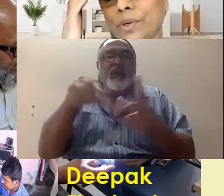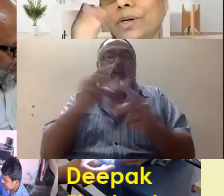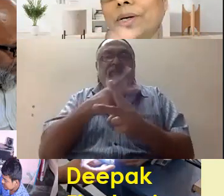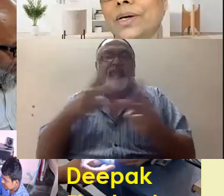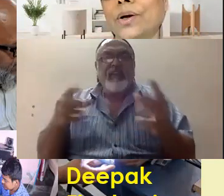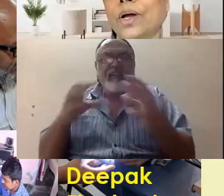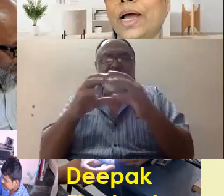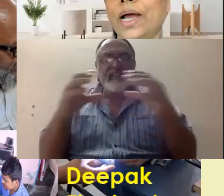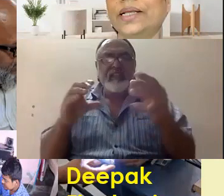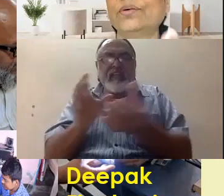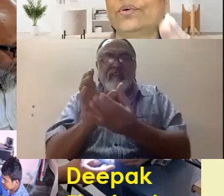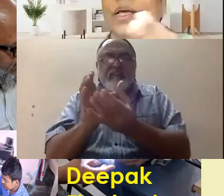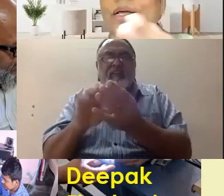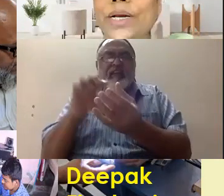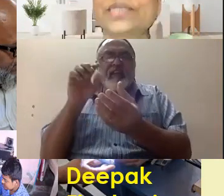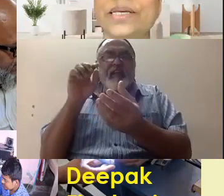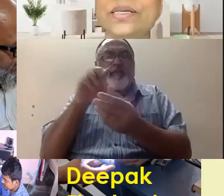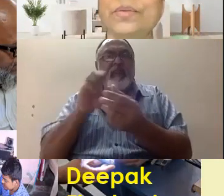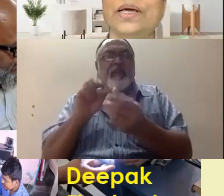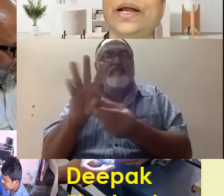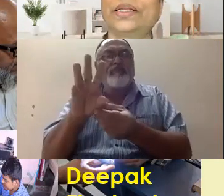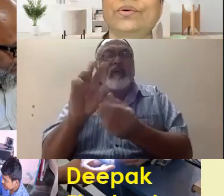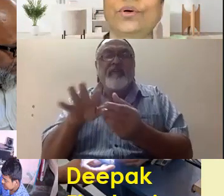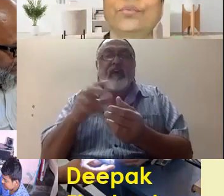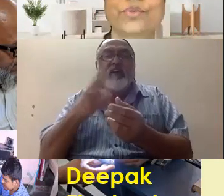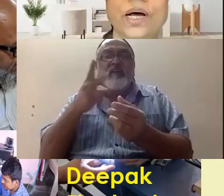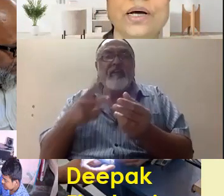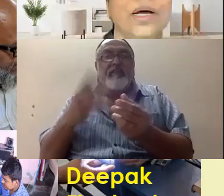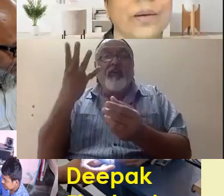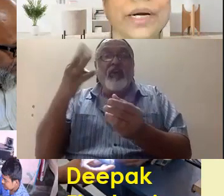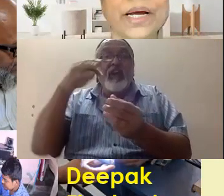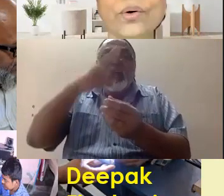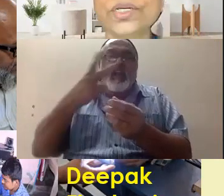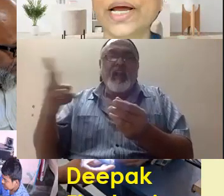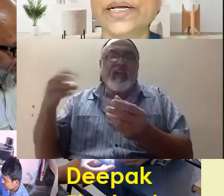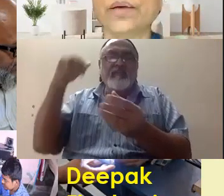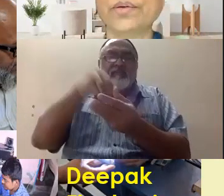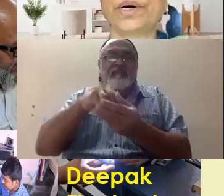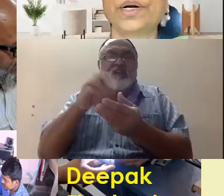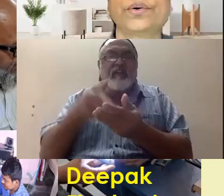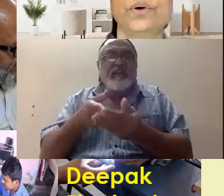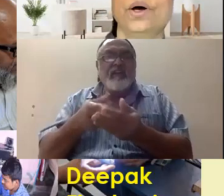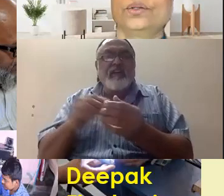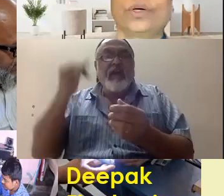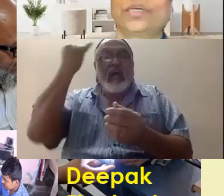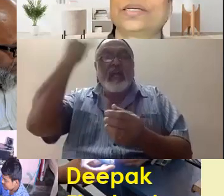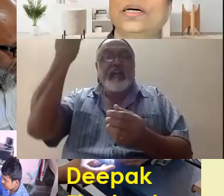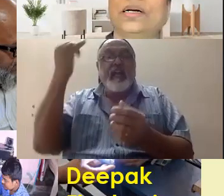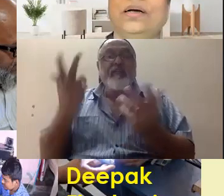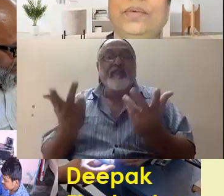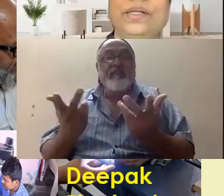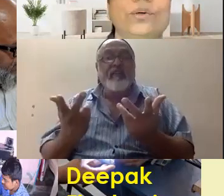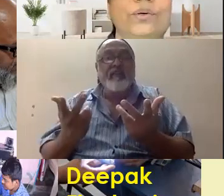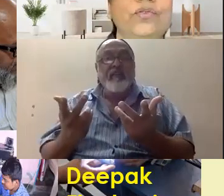इफ आई एम नॉट रॉन्ग. एंड देन उनके जो NSIC में हेड थे उन्होंने पूछा बेटा कौन से ITI में पढ़े हो, तो ही सेड